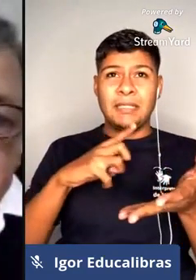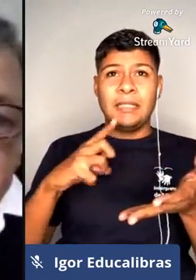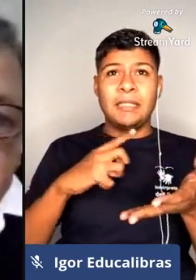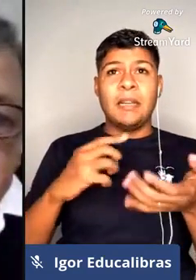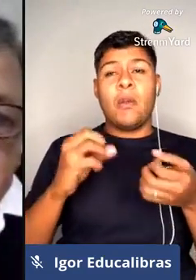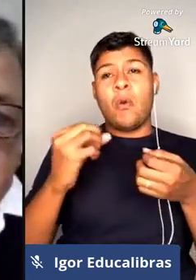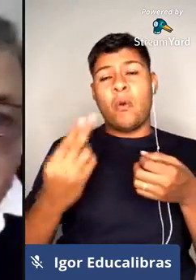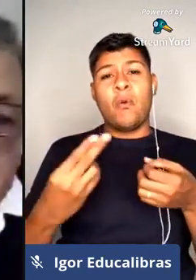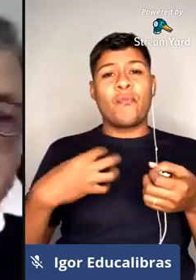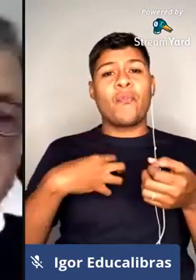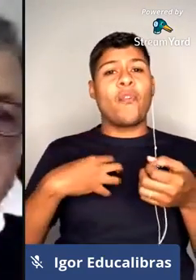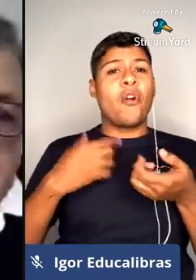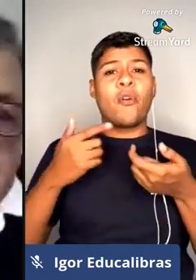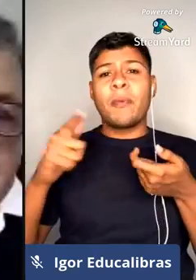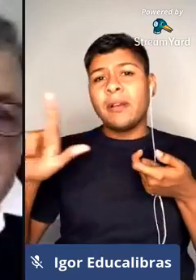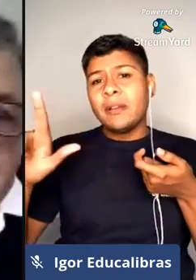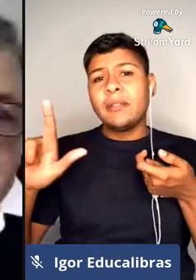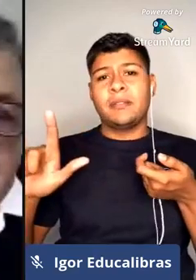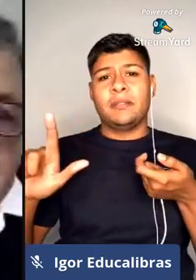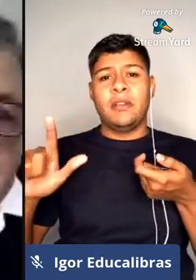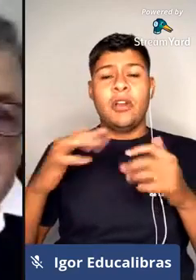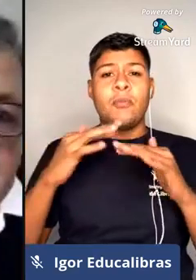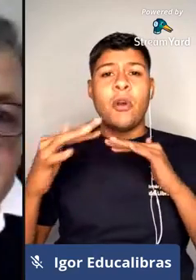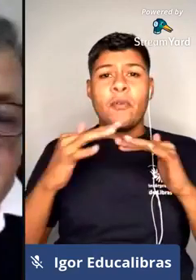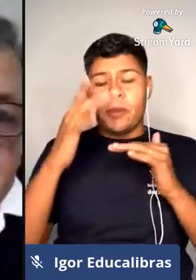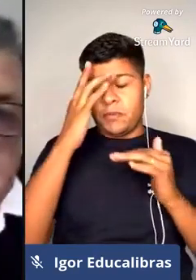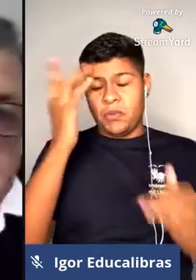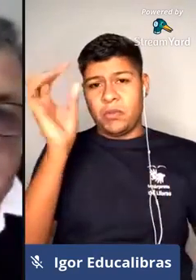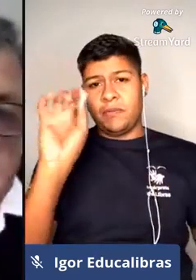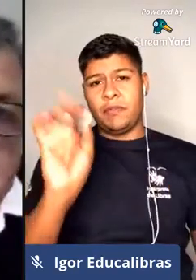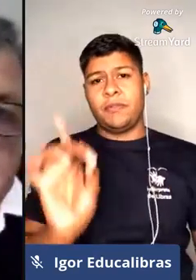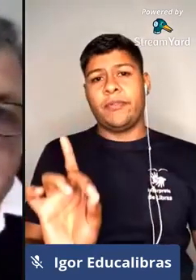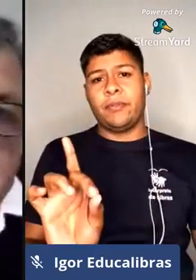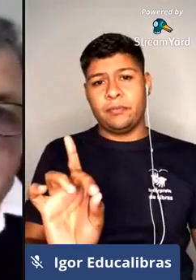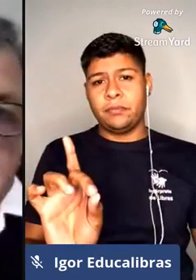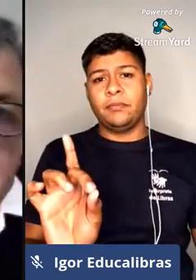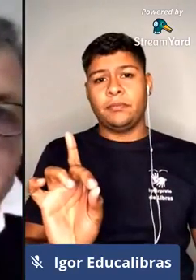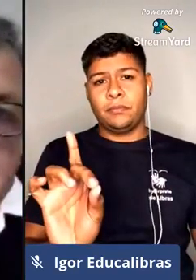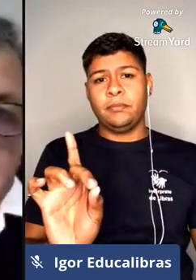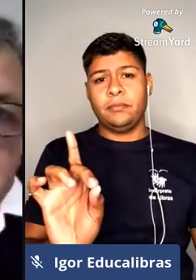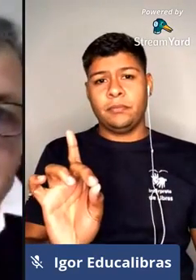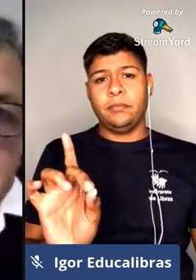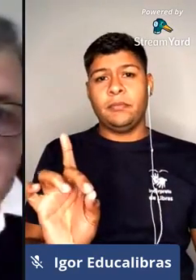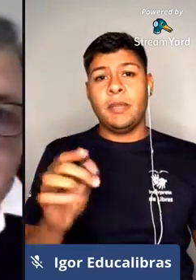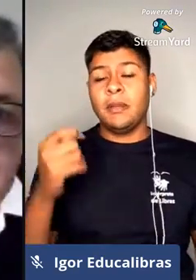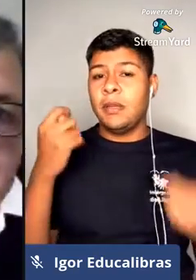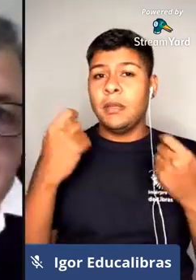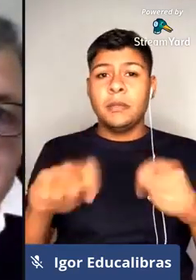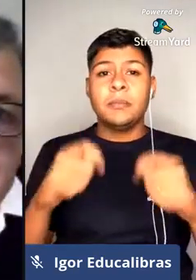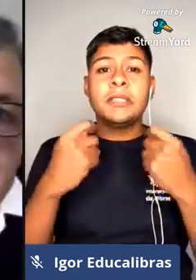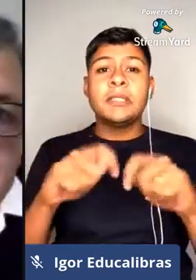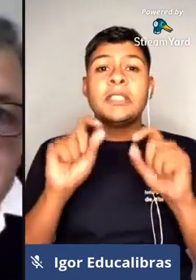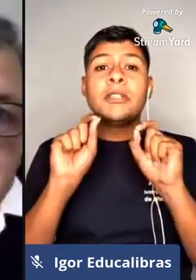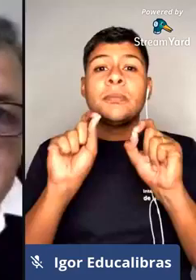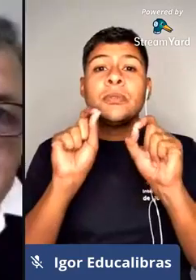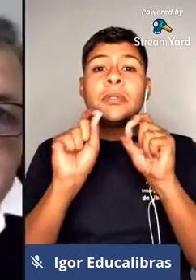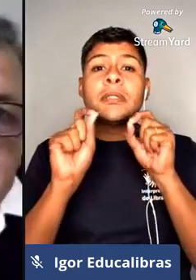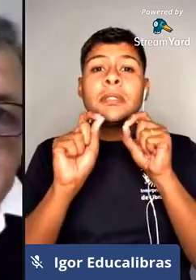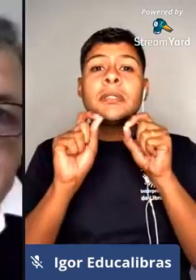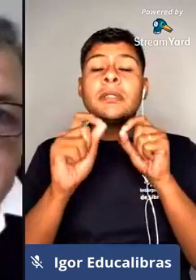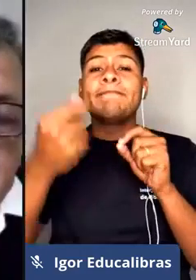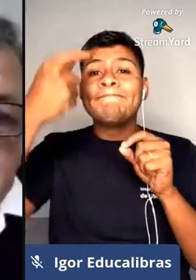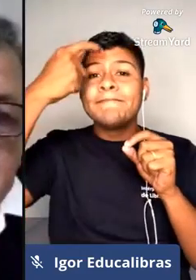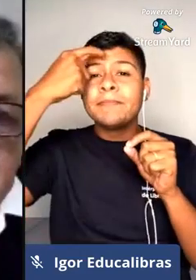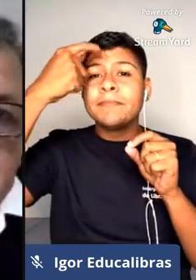outra forma, o movimento das pessoas com deficiência. E precisamos desse tipo de